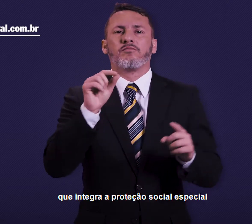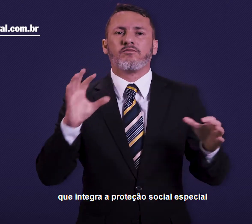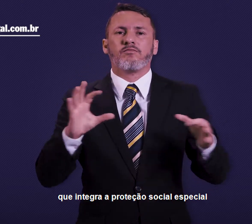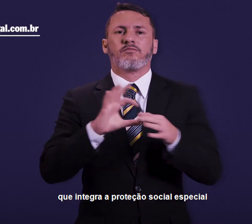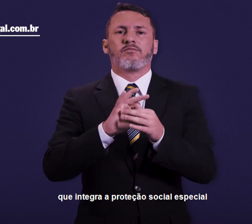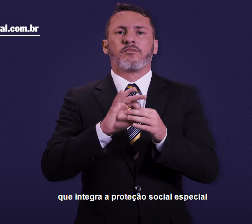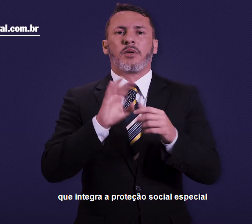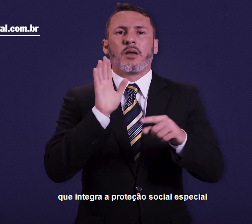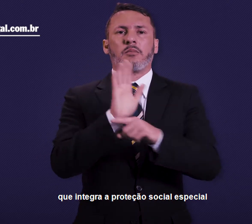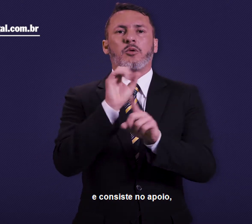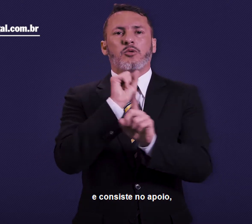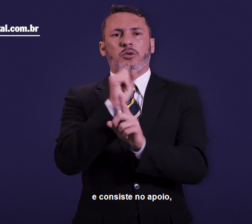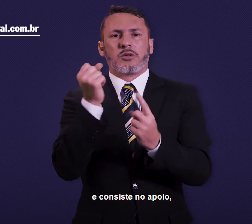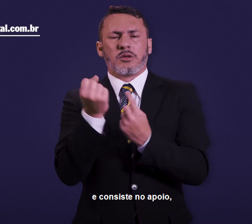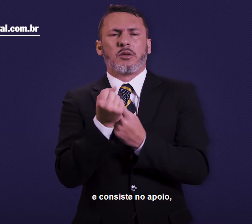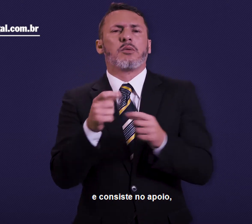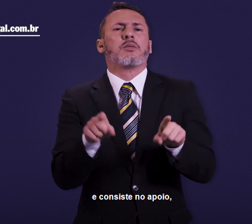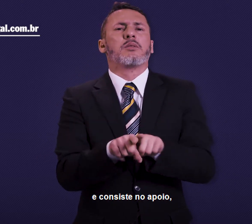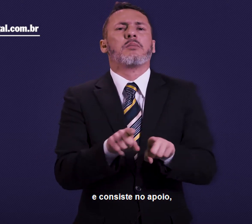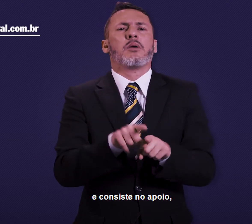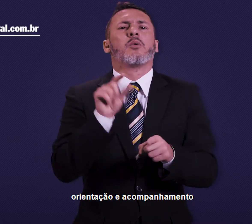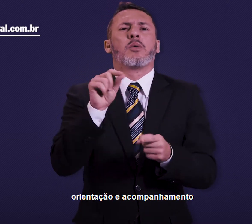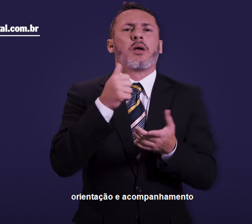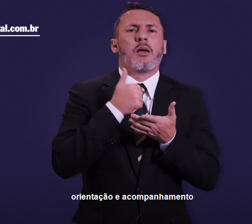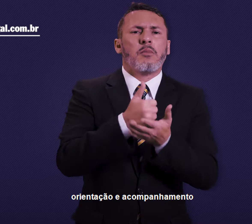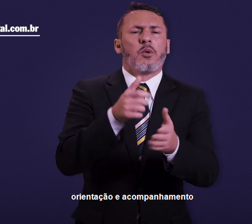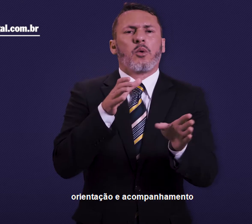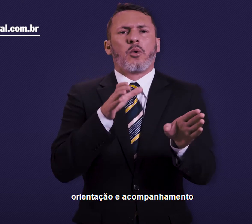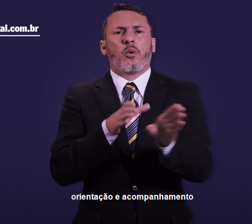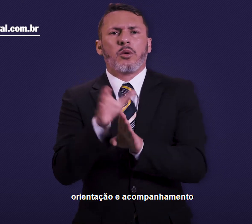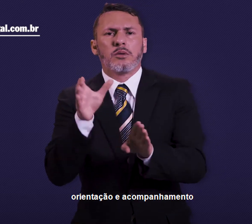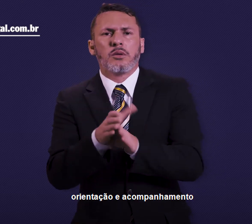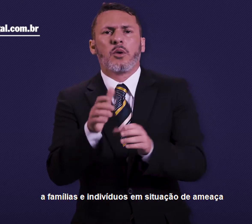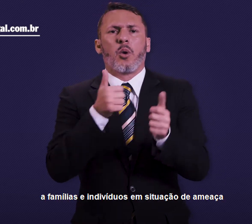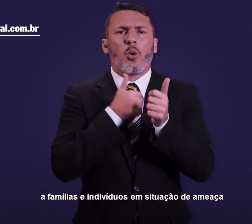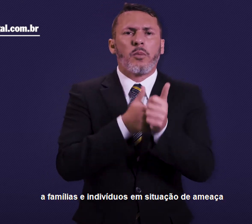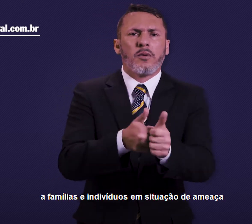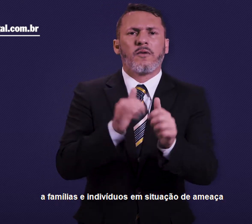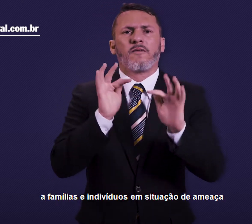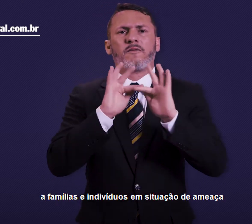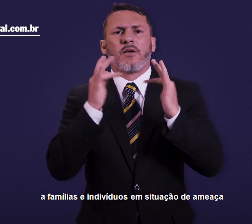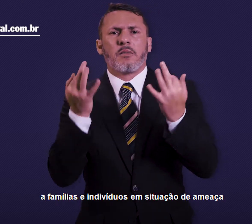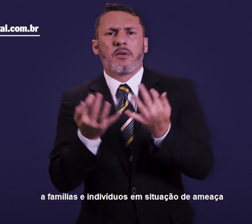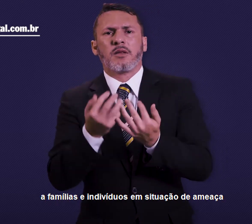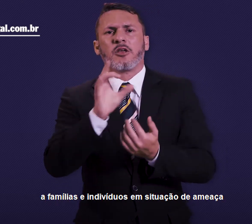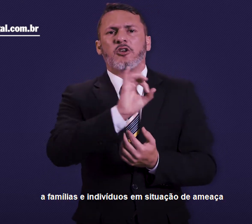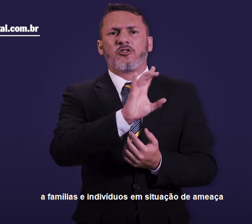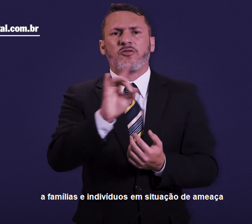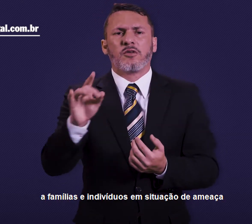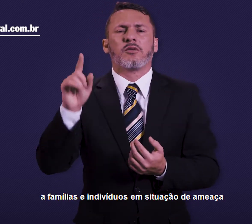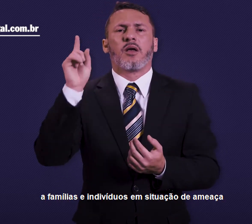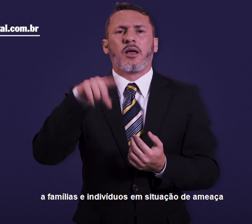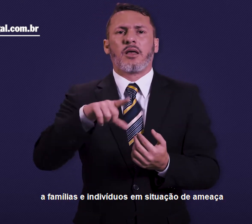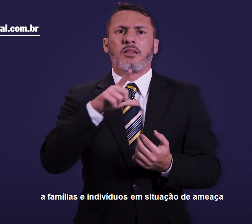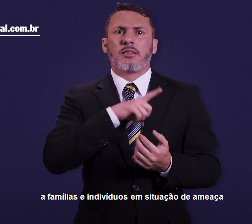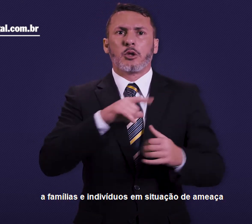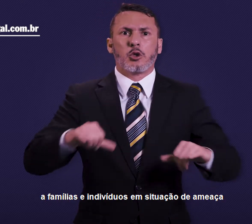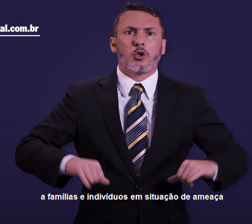social especial e consiste no apoio, orientação e acompanhamento a famílias e indivíduos em situação de ameaça